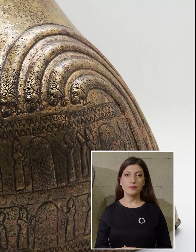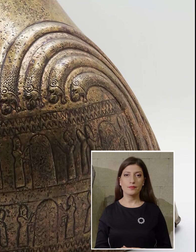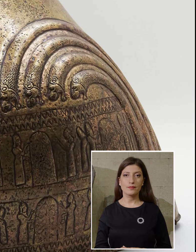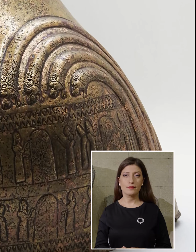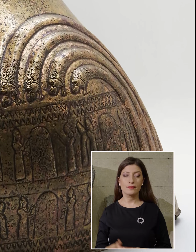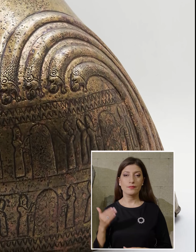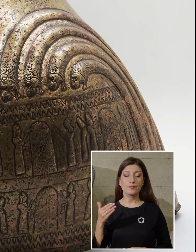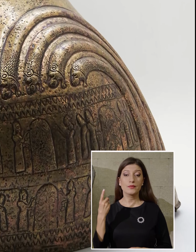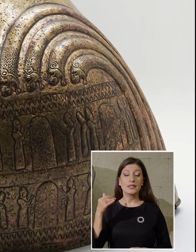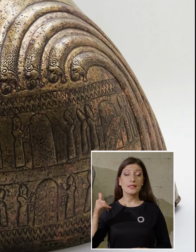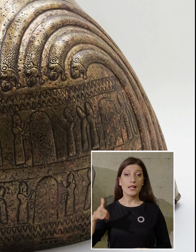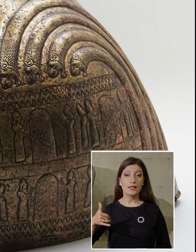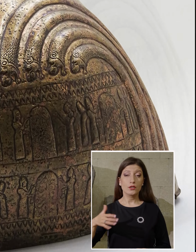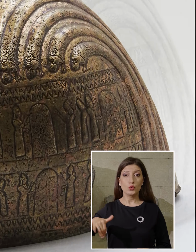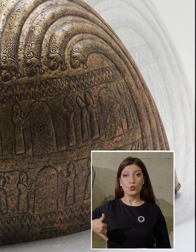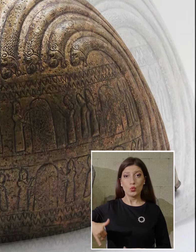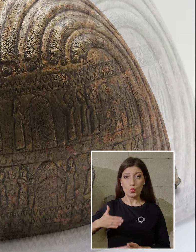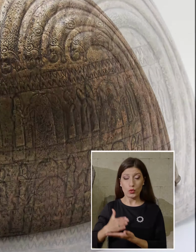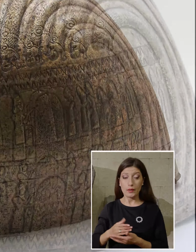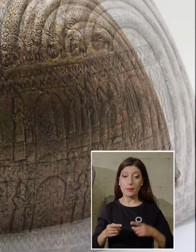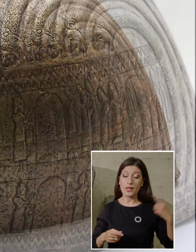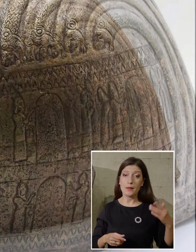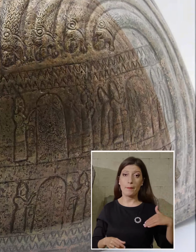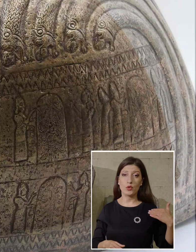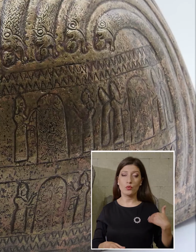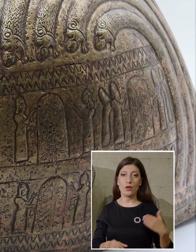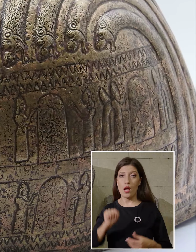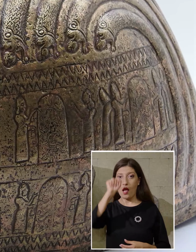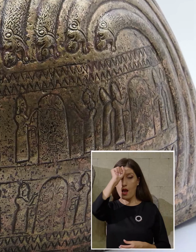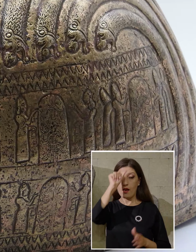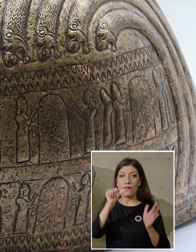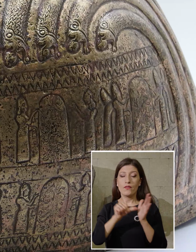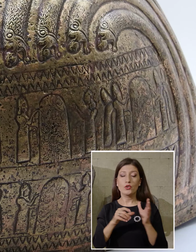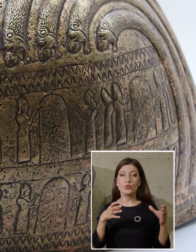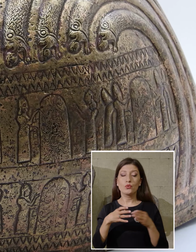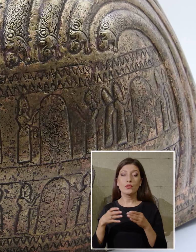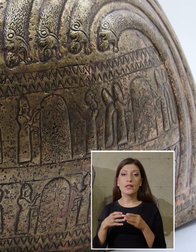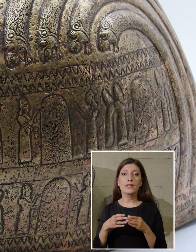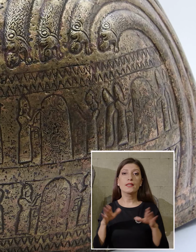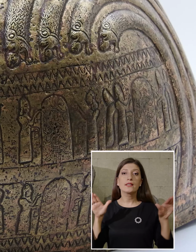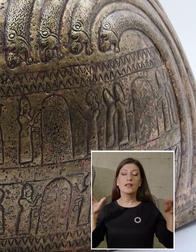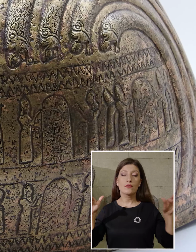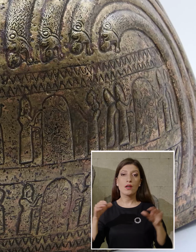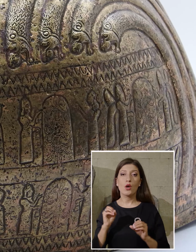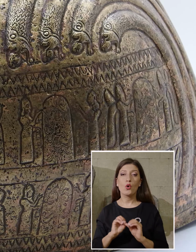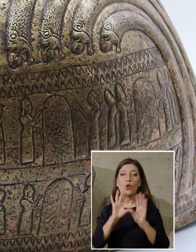Նրանց մի ձեռքում դույլ է, մյուսում պտուղ։ Աստվածությունների վեց զույգը թևավոր է։ Սրբազան ծառերի այս